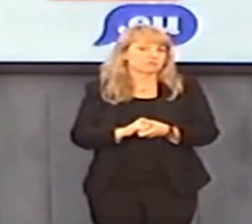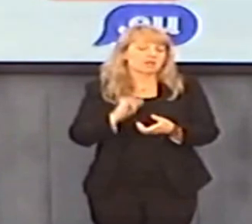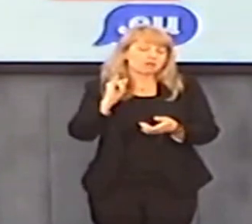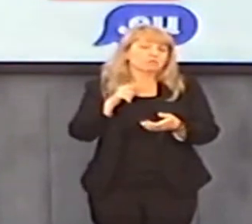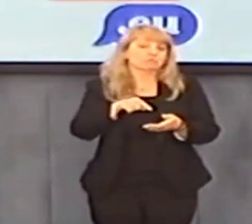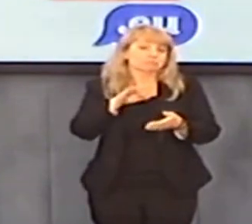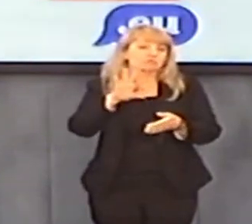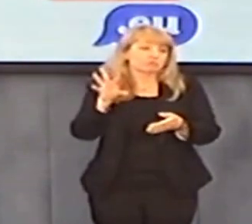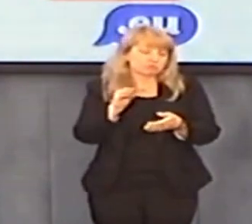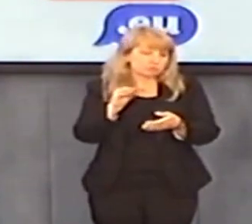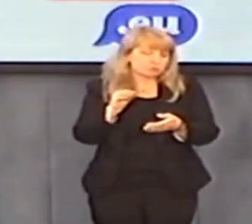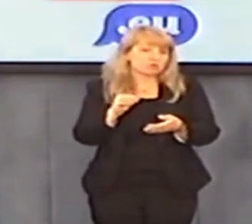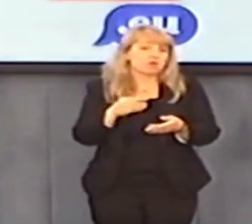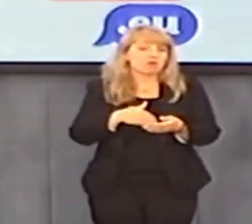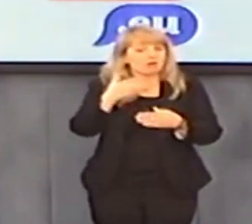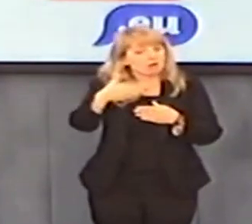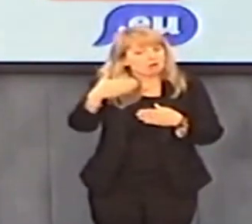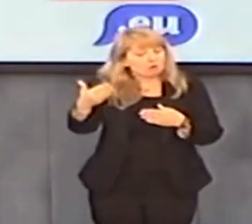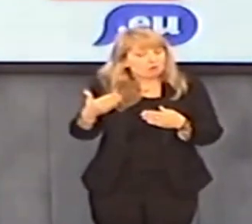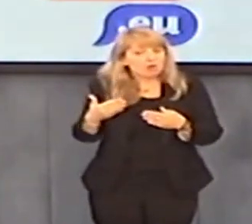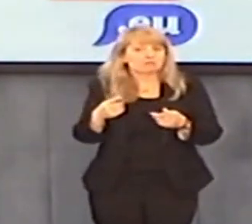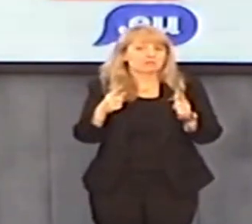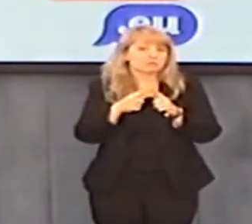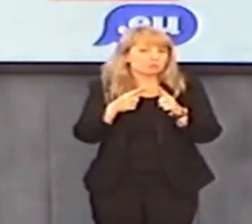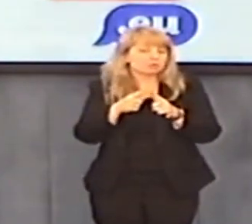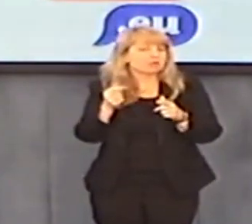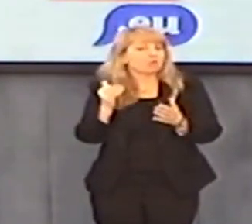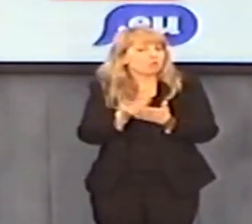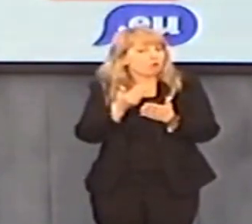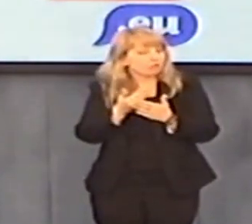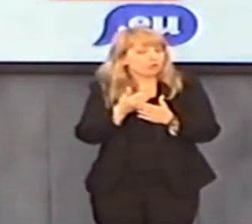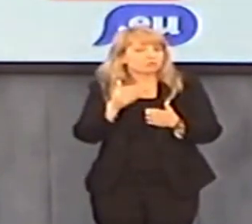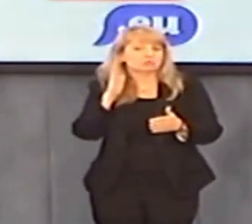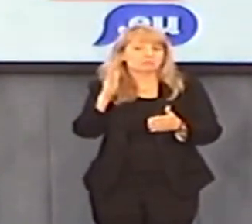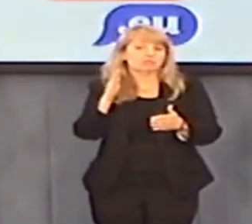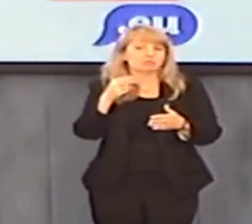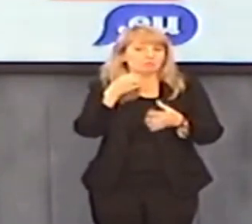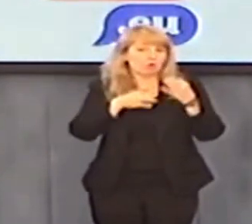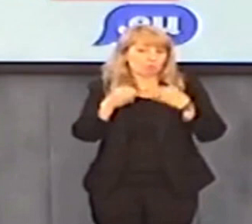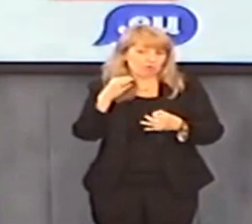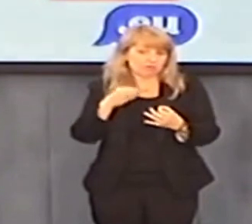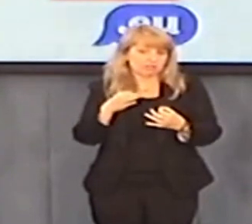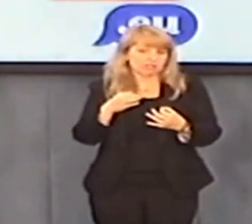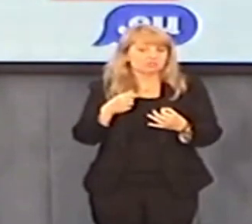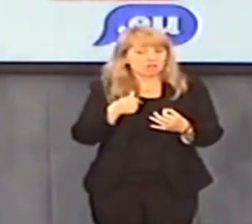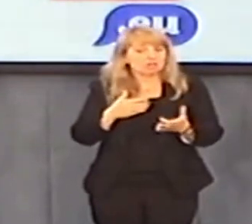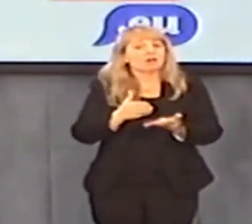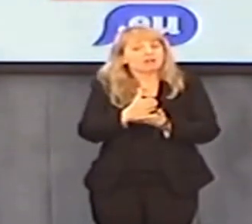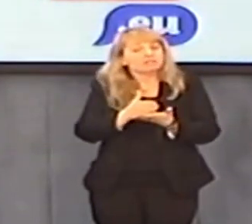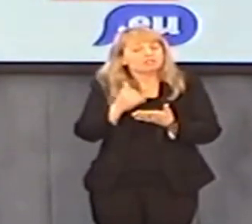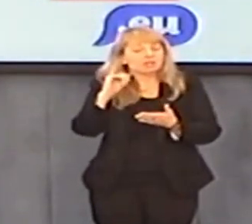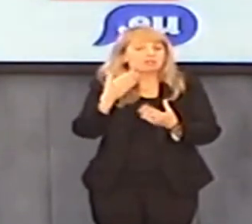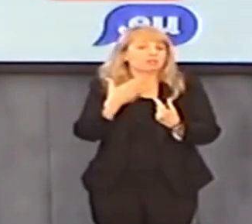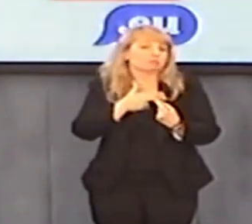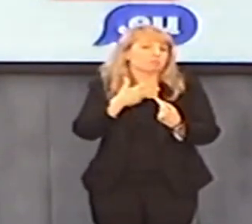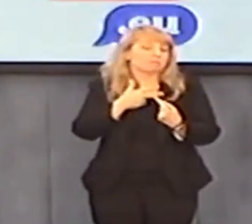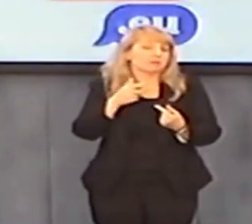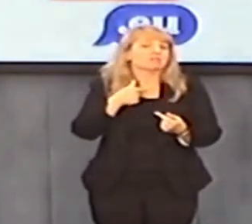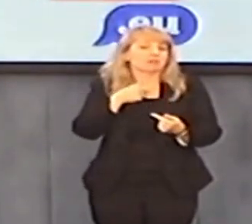I tyle. No myślę, że kolejne newsy w tej sprawie będą publikowane i mam nadzieję, że inne media to